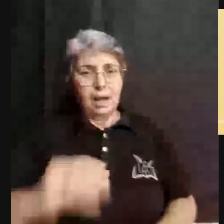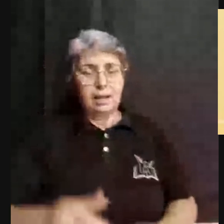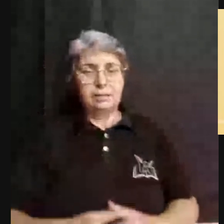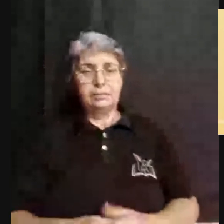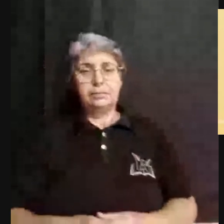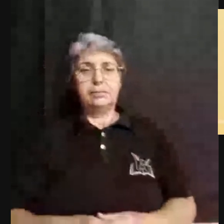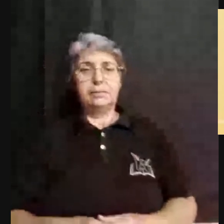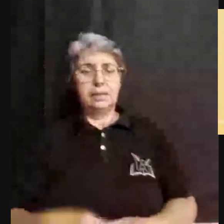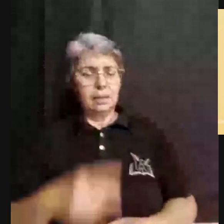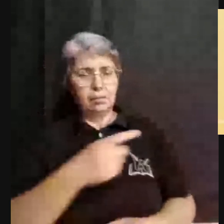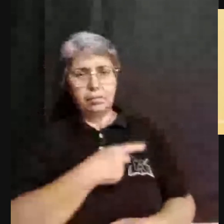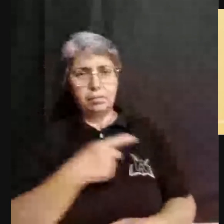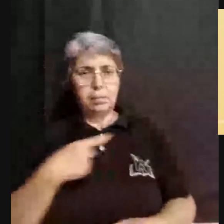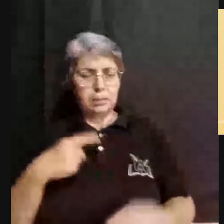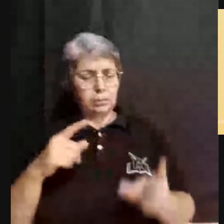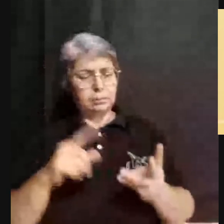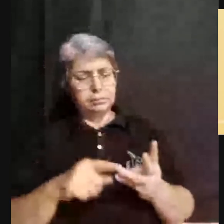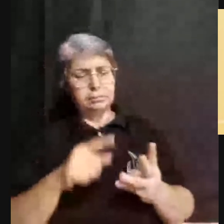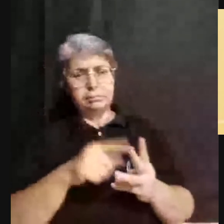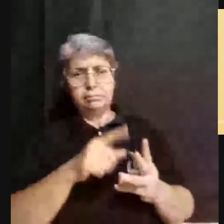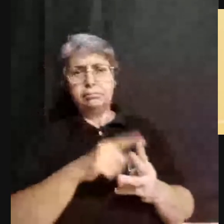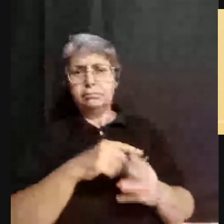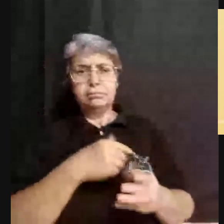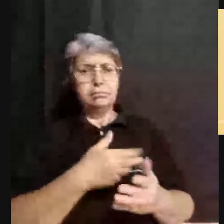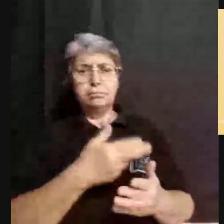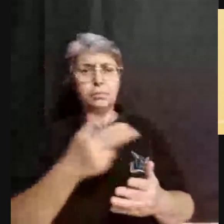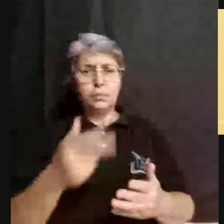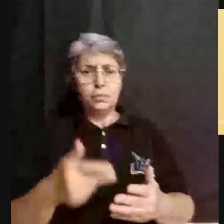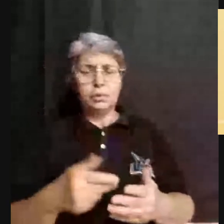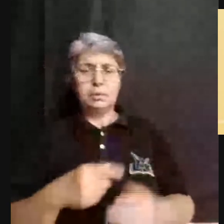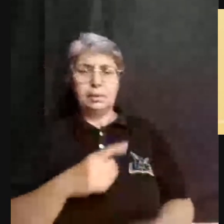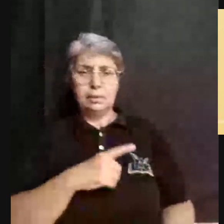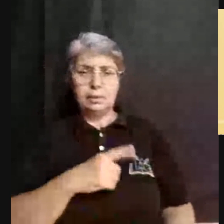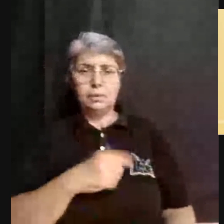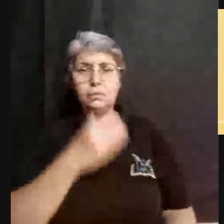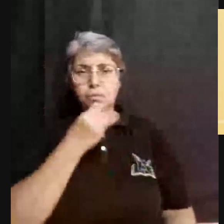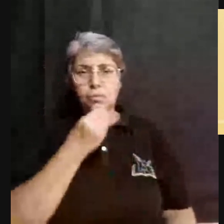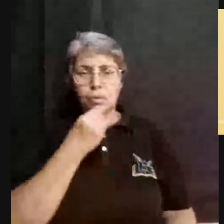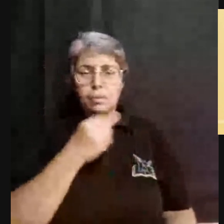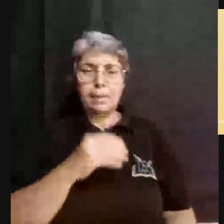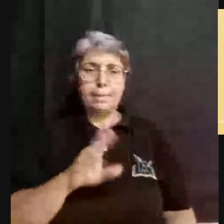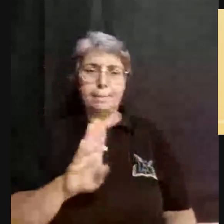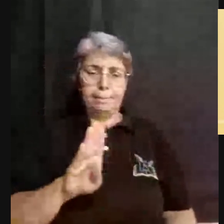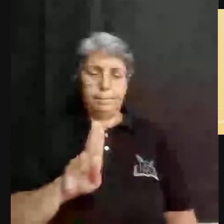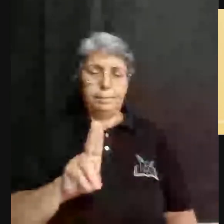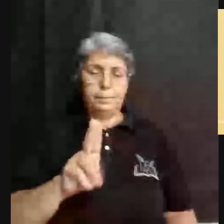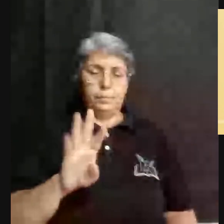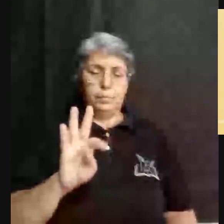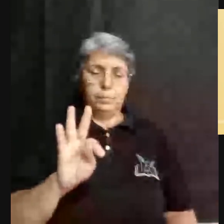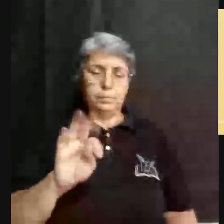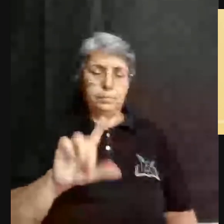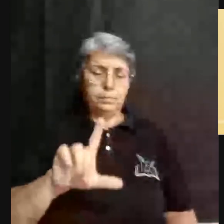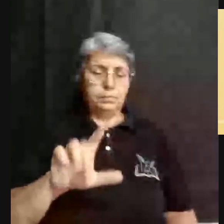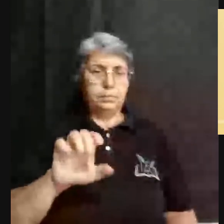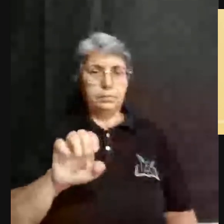Butler, veja, o pastor Butler foi presidente da Igreja Adventista do Sétimo Dia, também um importante líder.